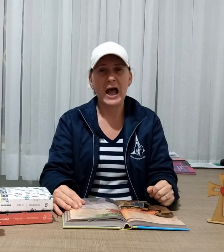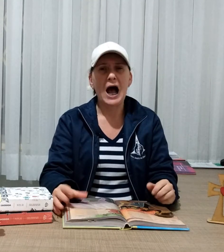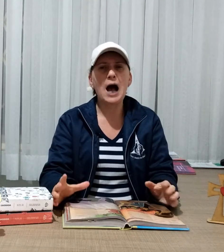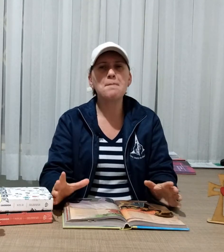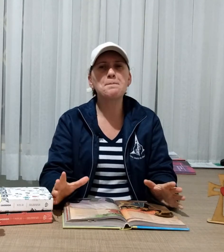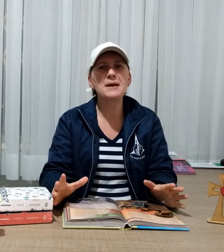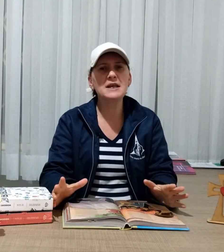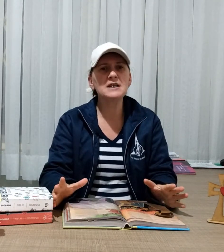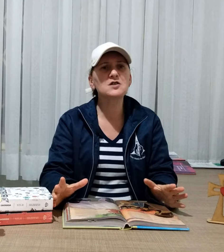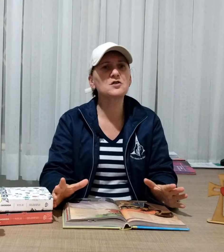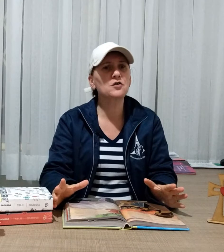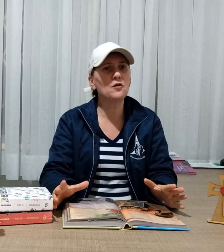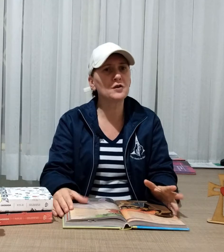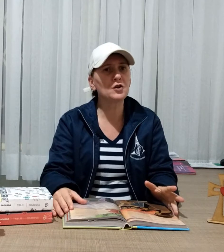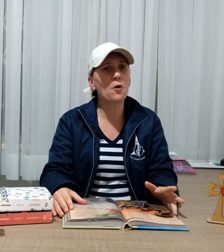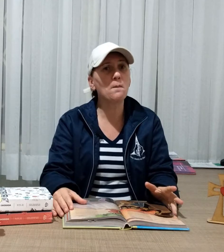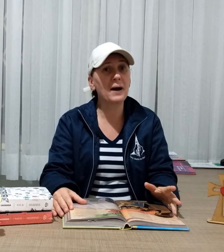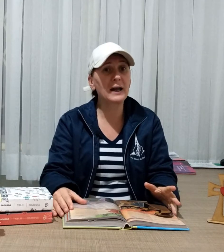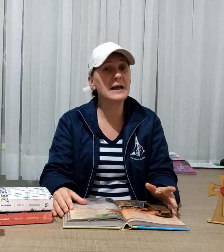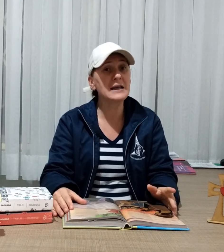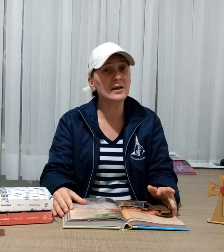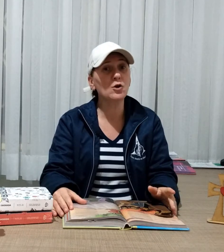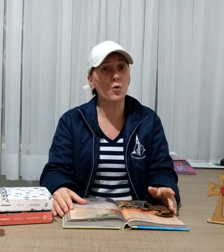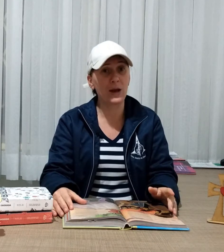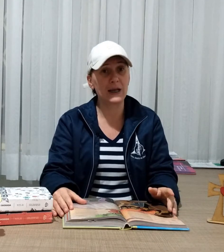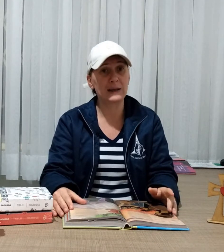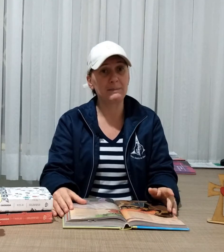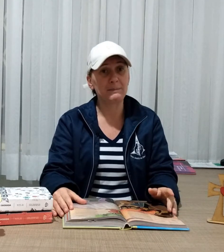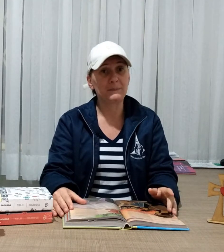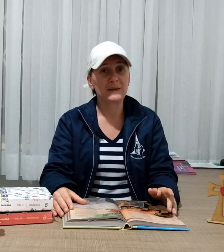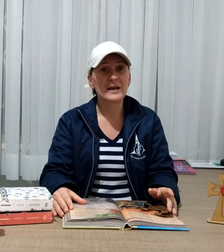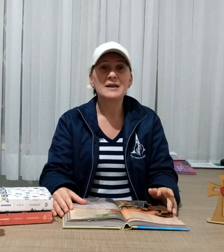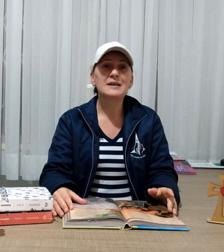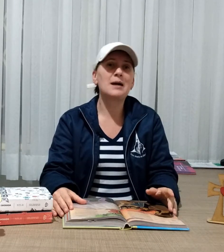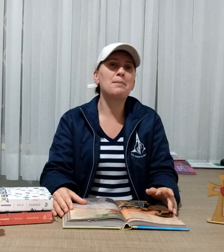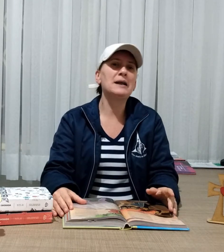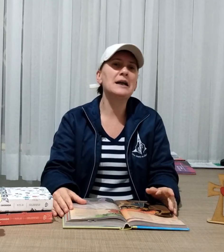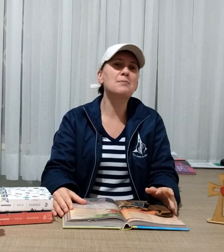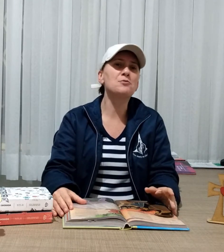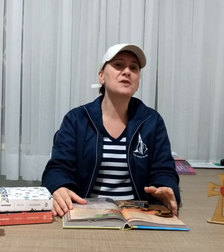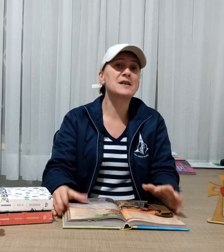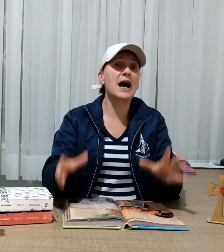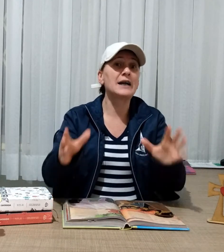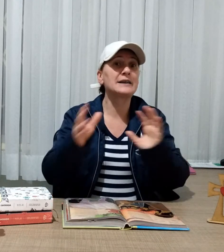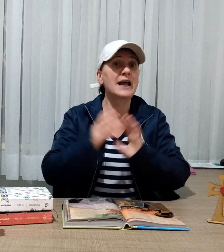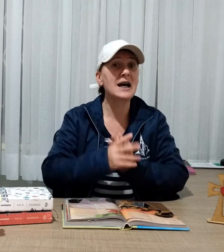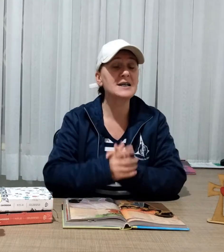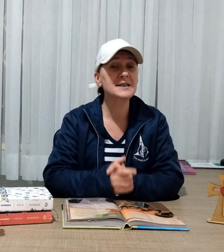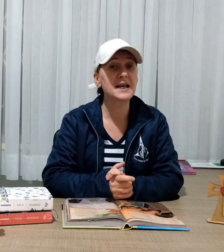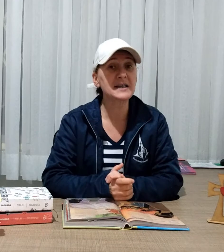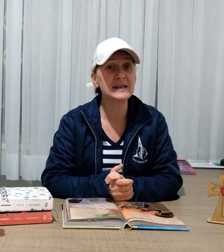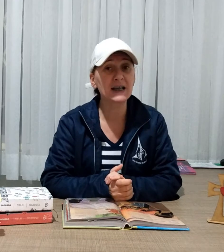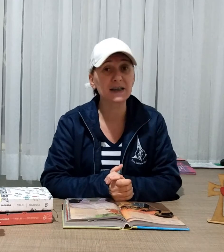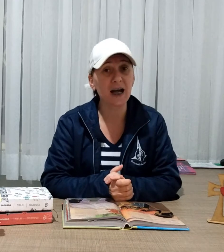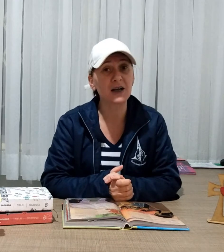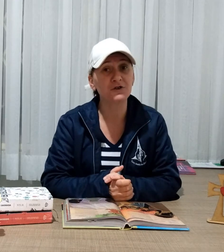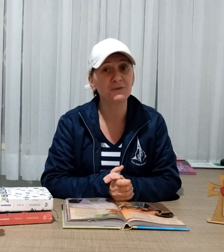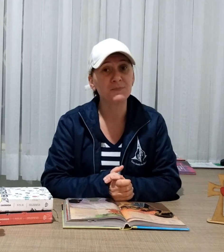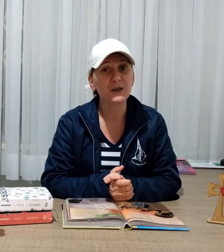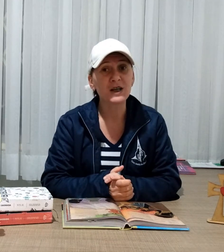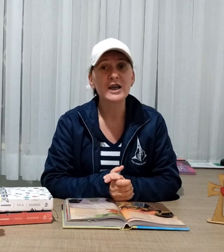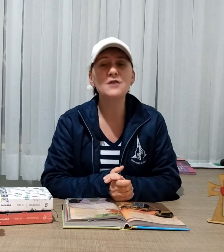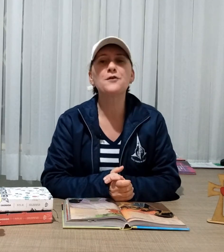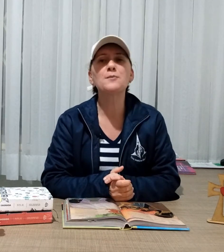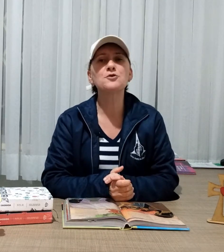pagamento, apenas nos convidou para ir com ele. Trabalhamos até às